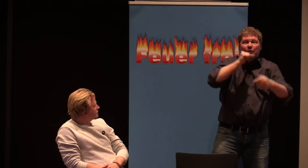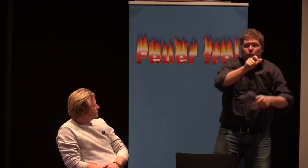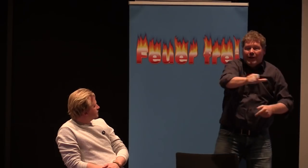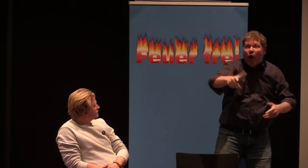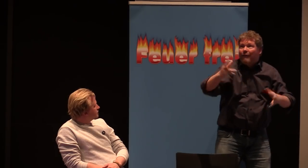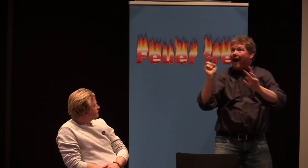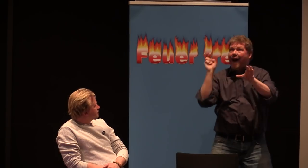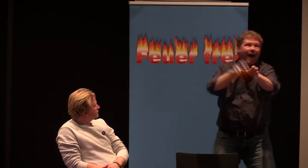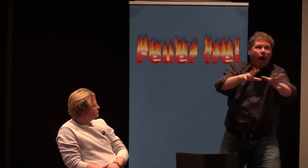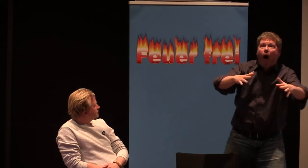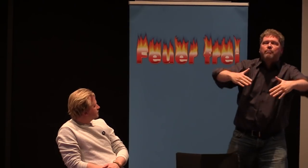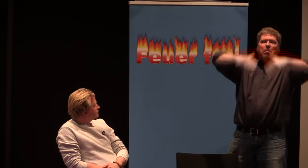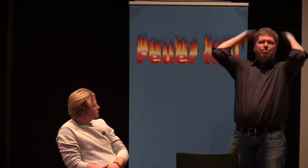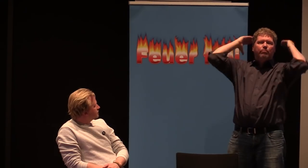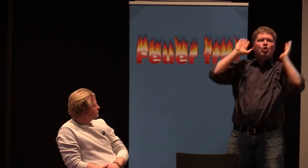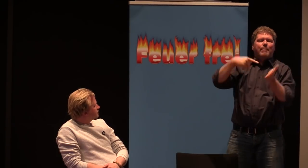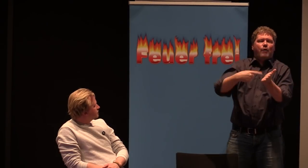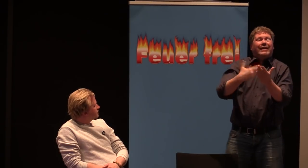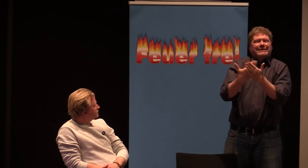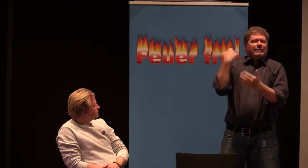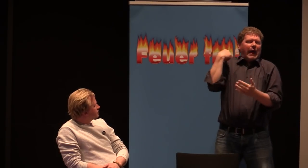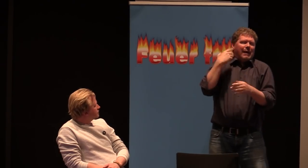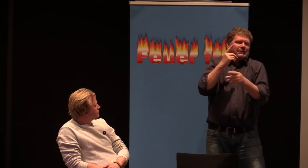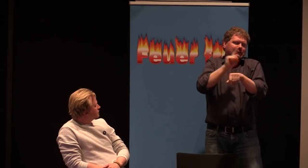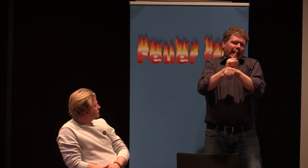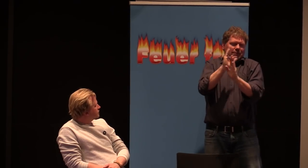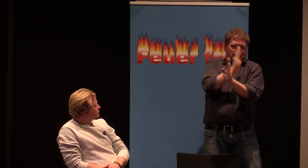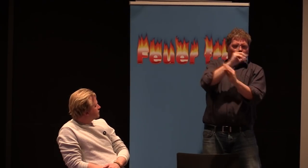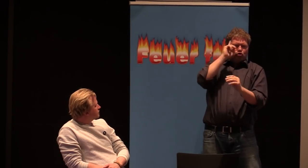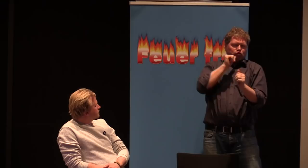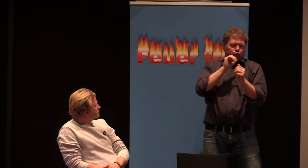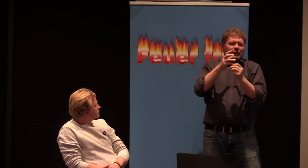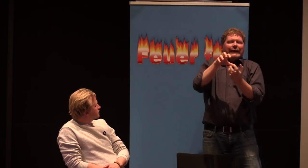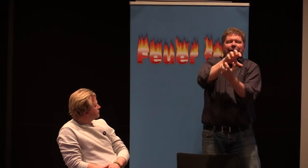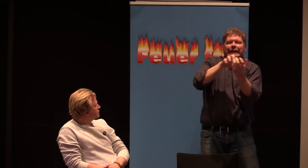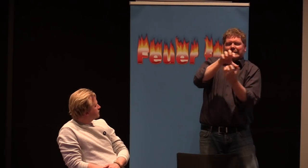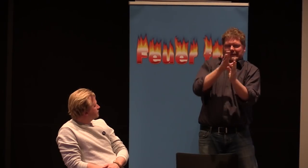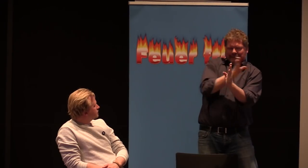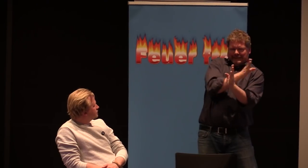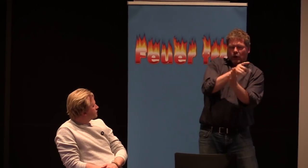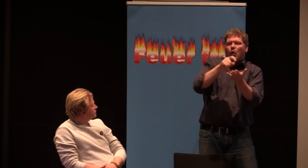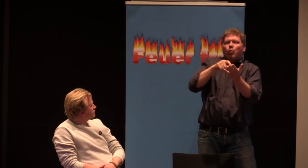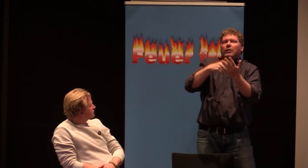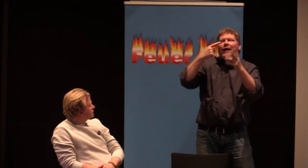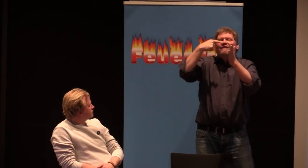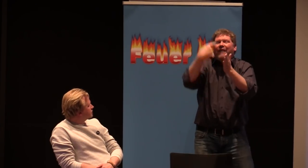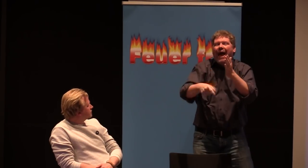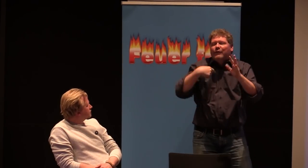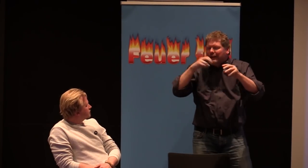und weitergebildet wird. Weil man sonst echt überfahren wird von den Veränderungen, die auf